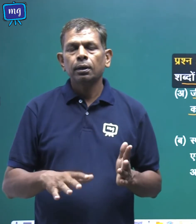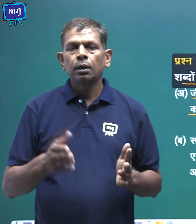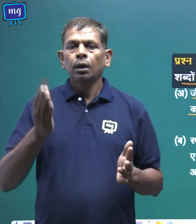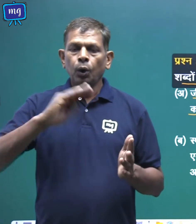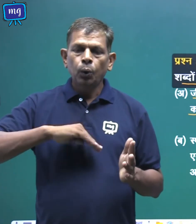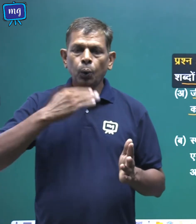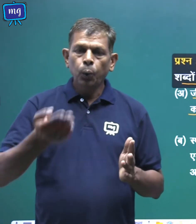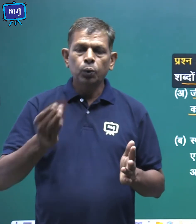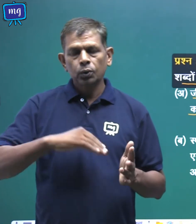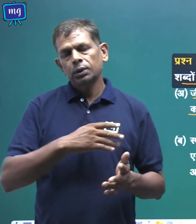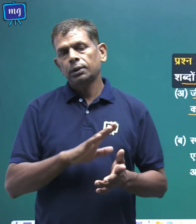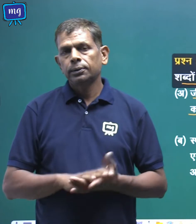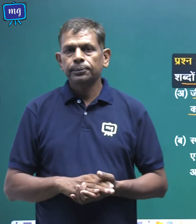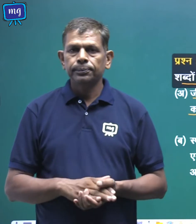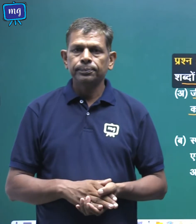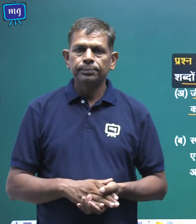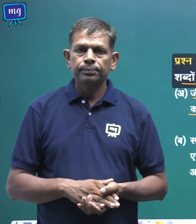श्वसन कहते हैं।